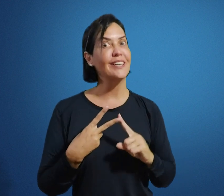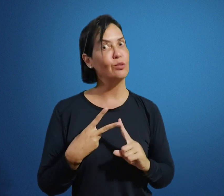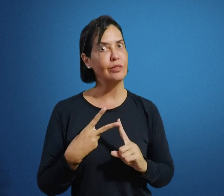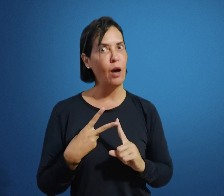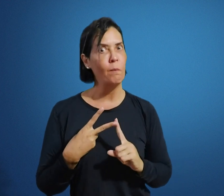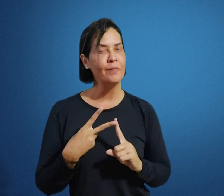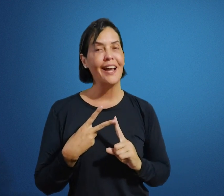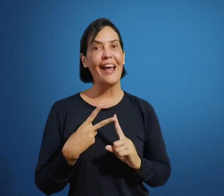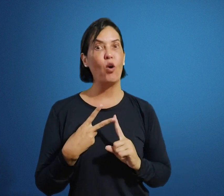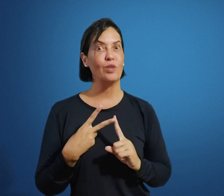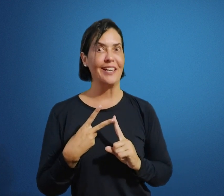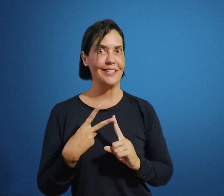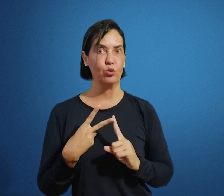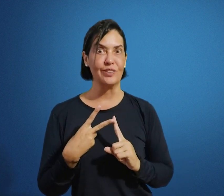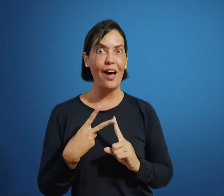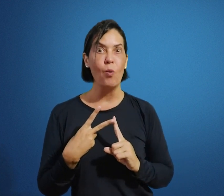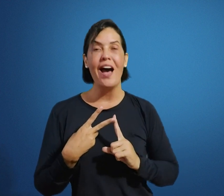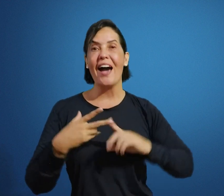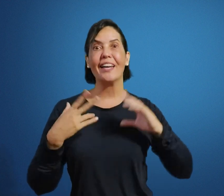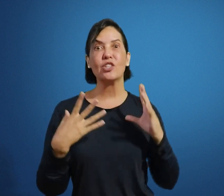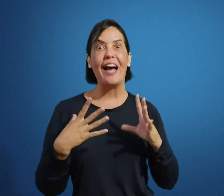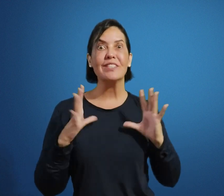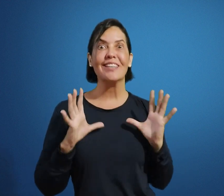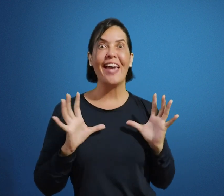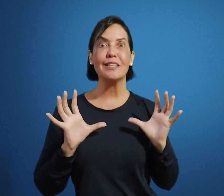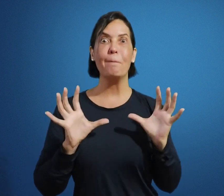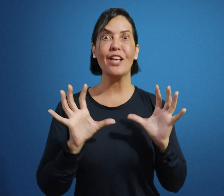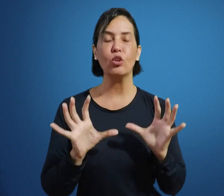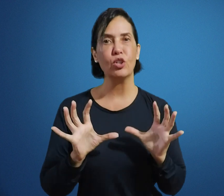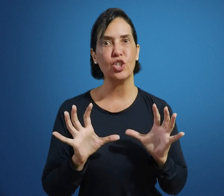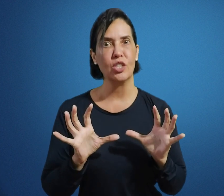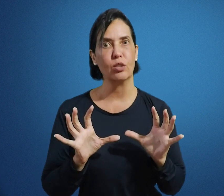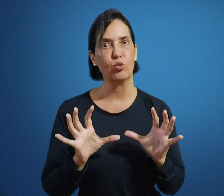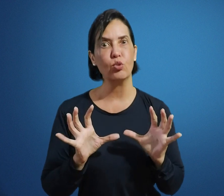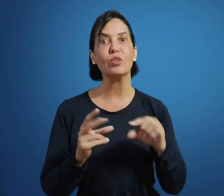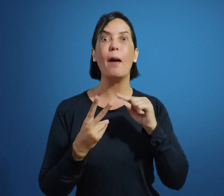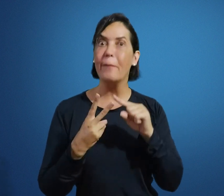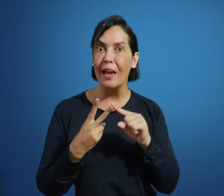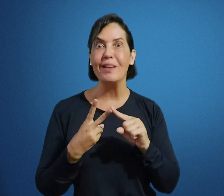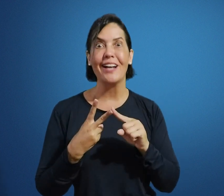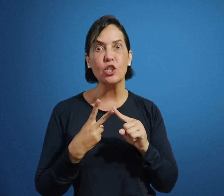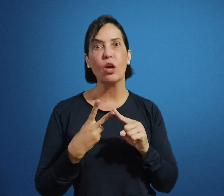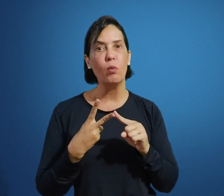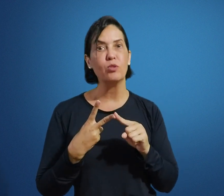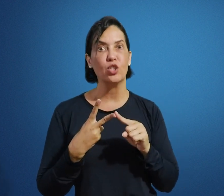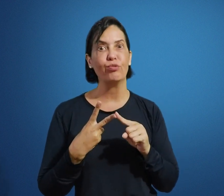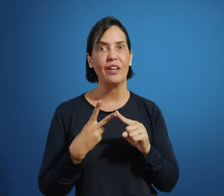comunicação total. Na comunicação total, acreditava-se que essa metodologia de ensino do surdo também, apesar de ter como objetivo final